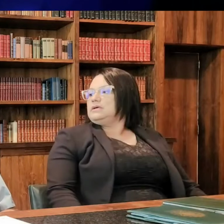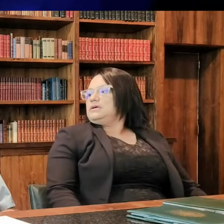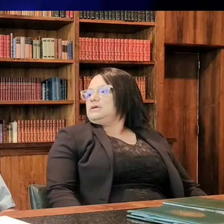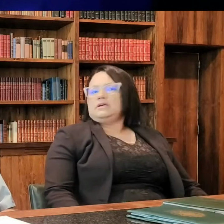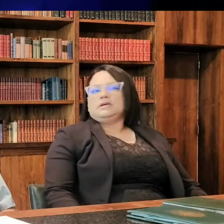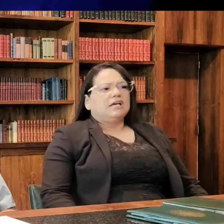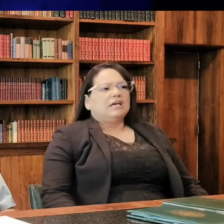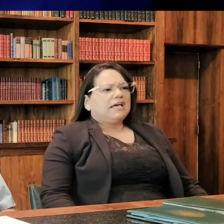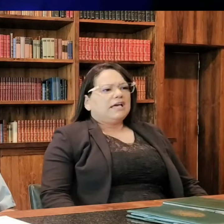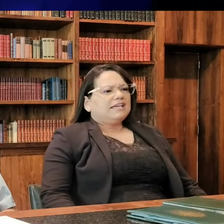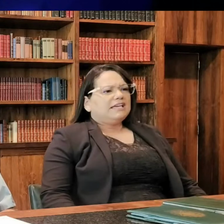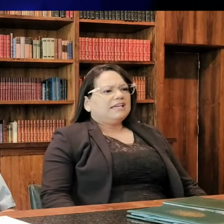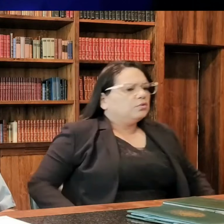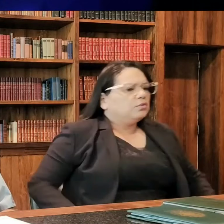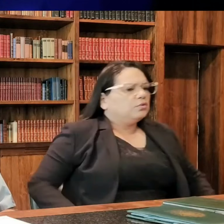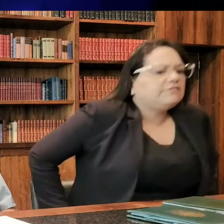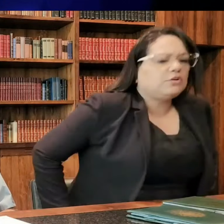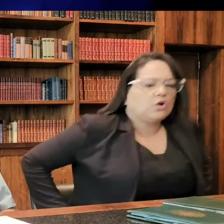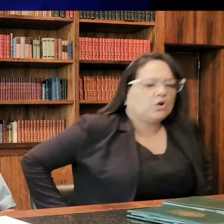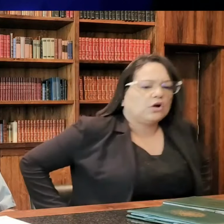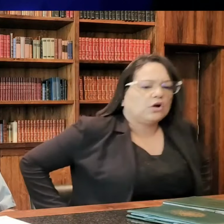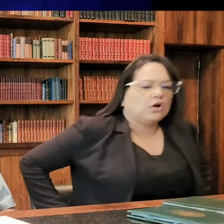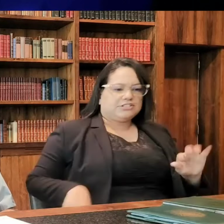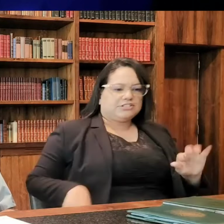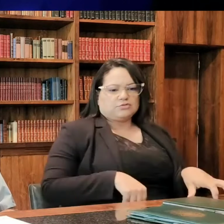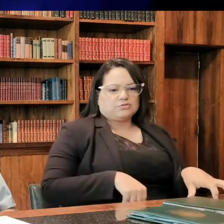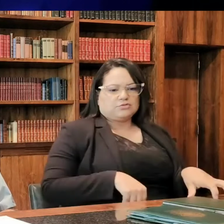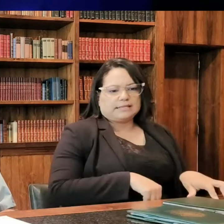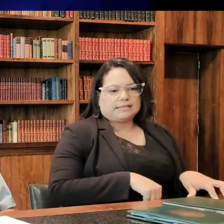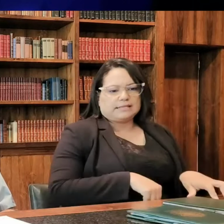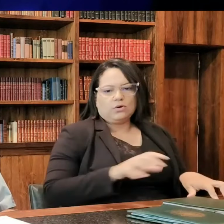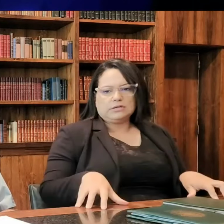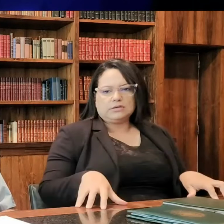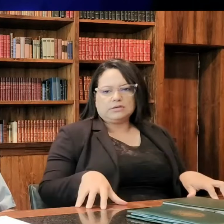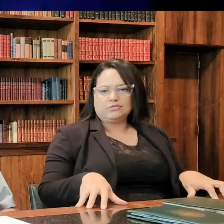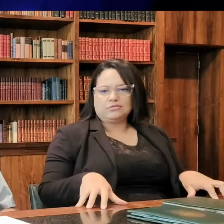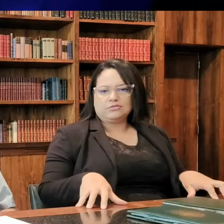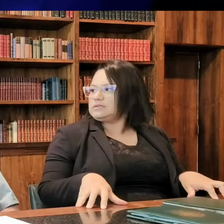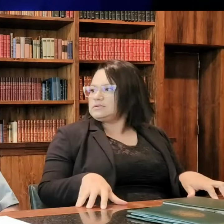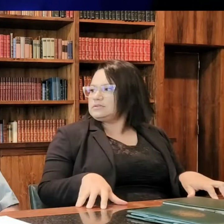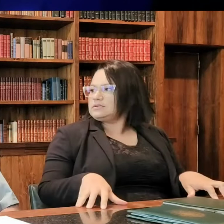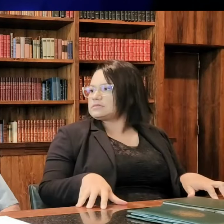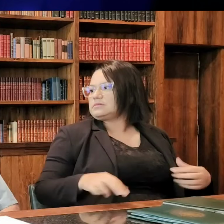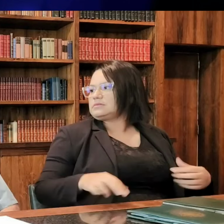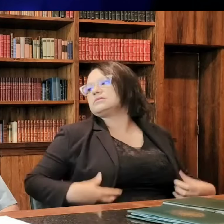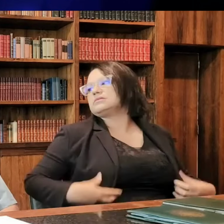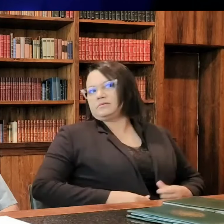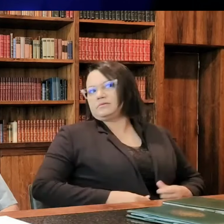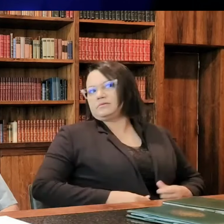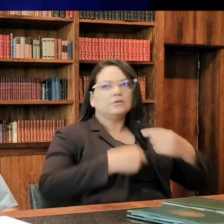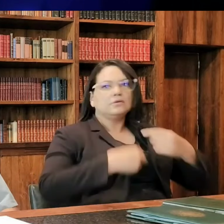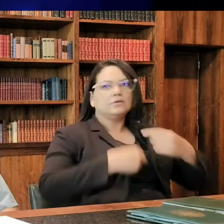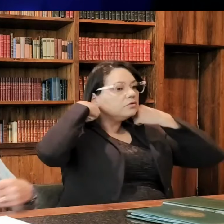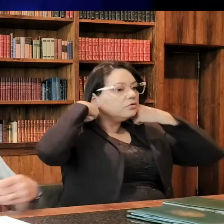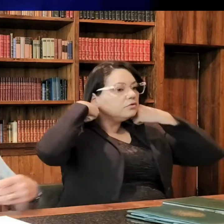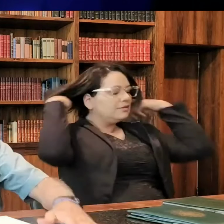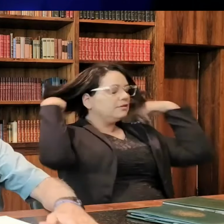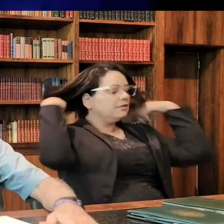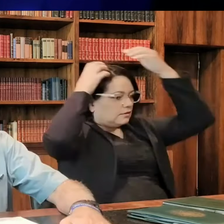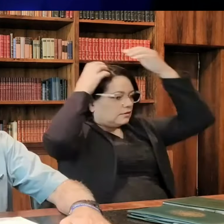recesso. É que o servidor escolhe ficar de recesso no Natal ou no Ano Novo. Ah, tá uma folga, né? Então lá, gente.